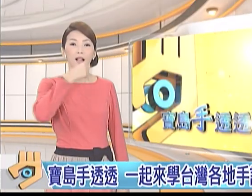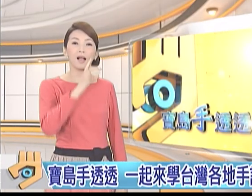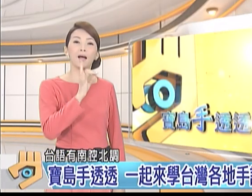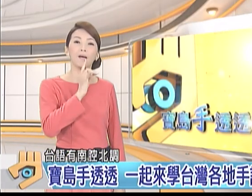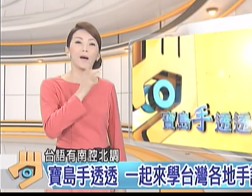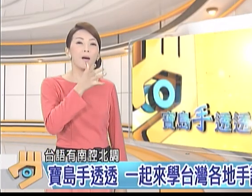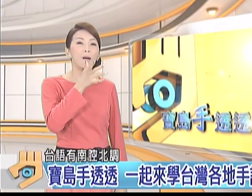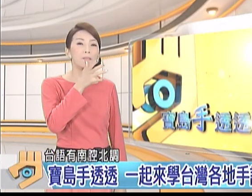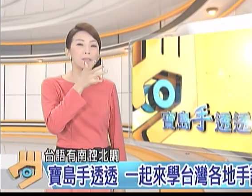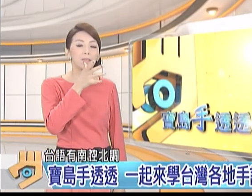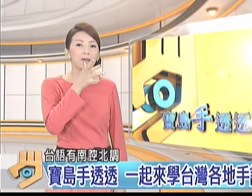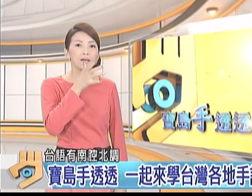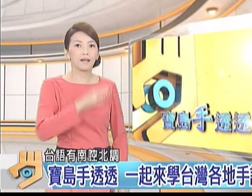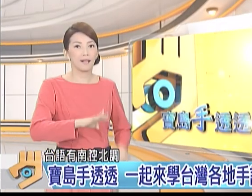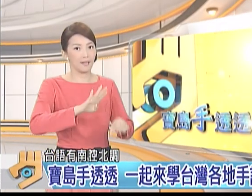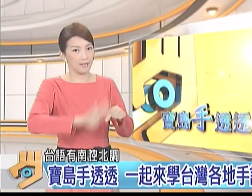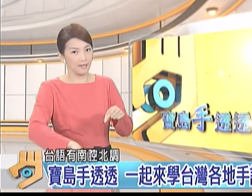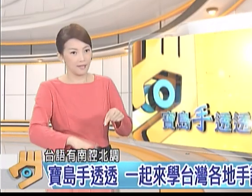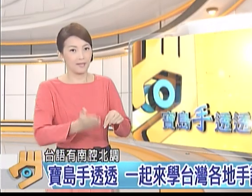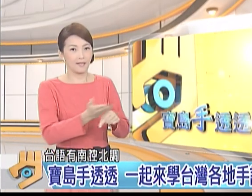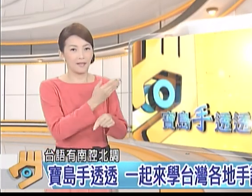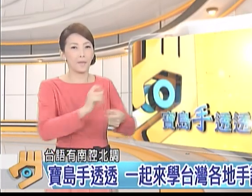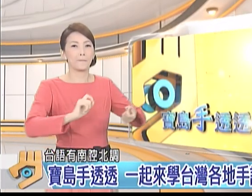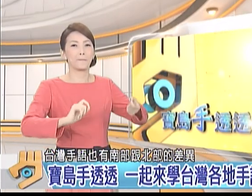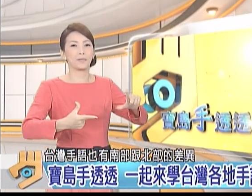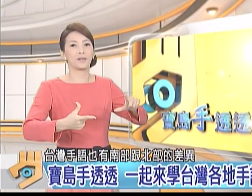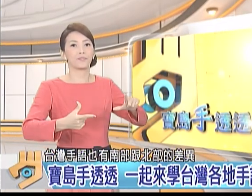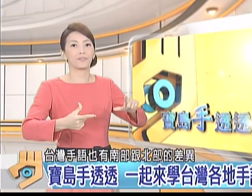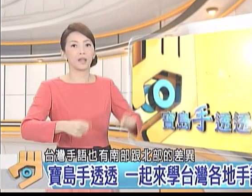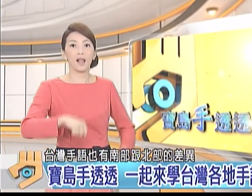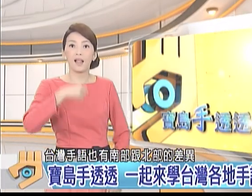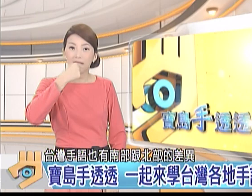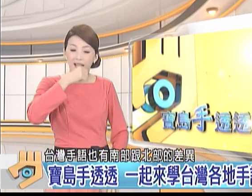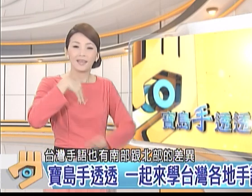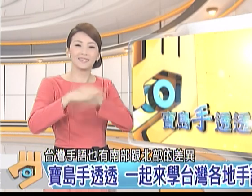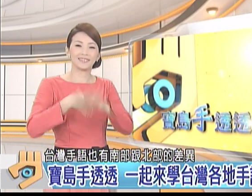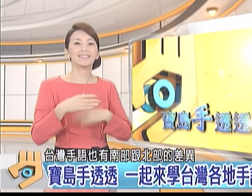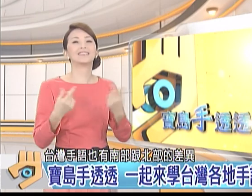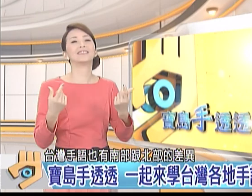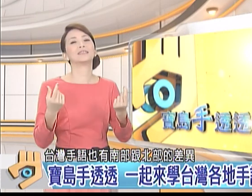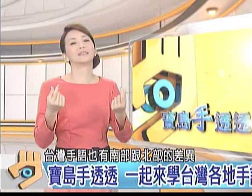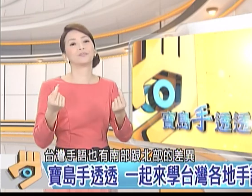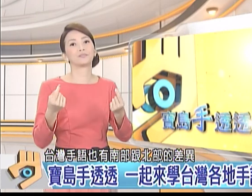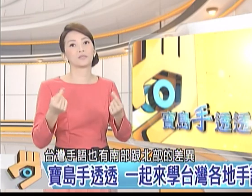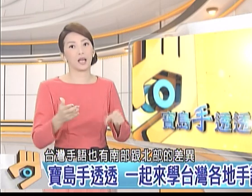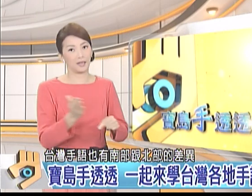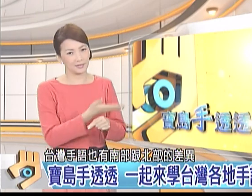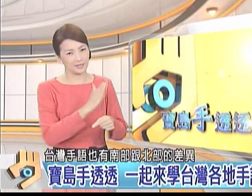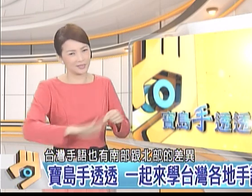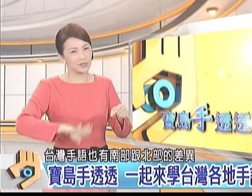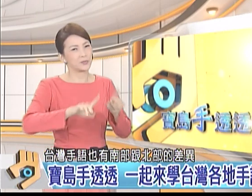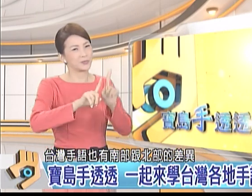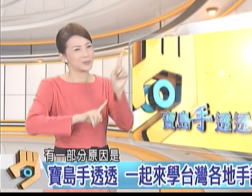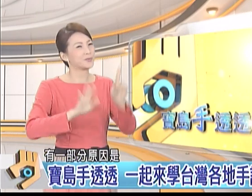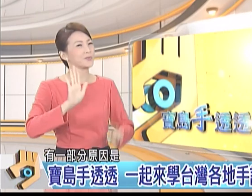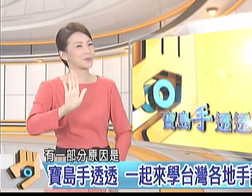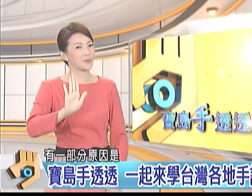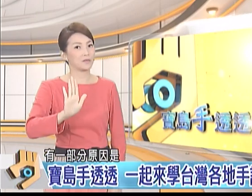台语有南腔北调，而台湾手语也有南部跟北部的差异。有一部分原因